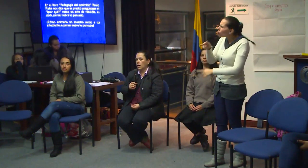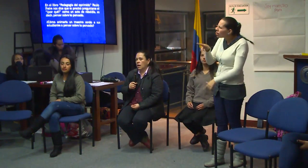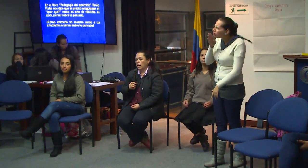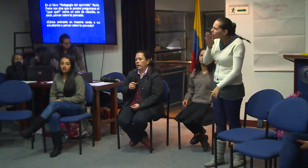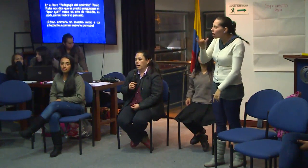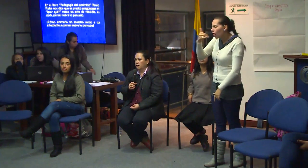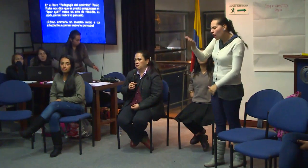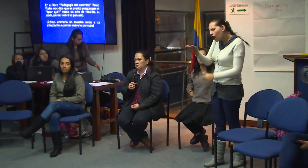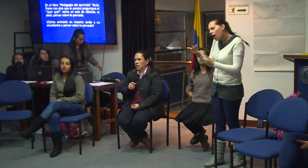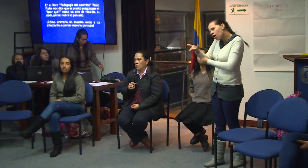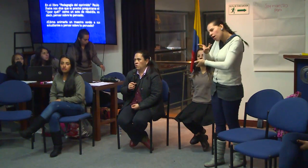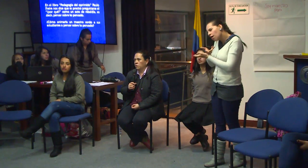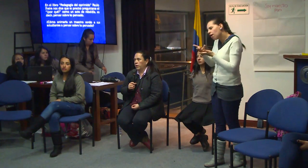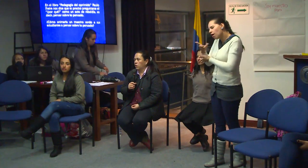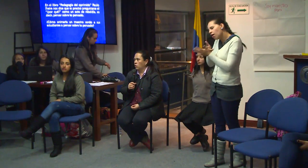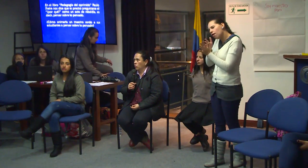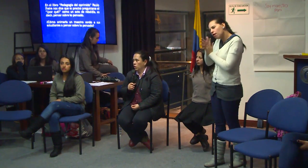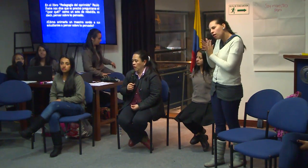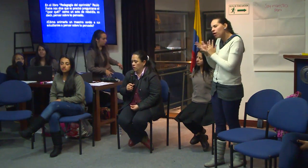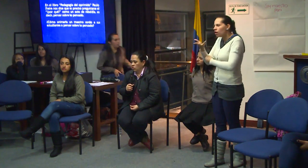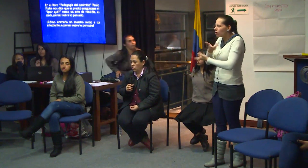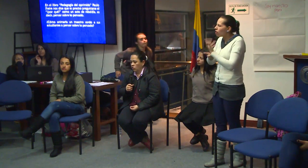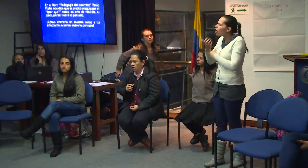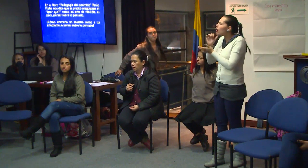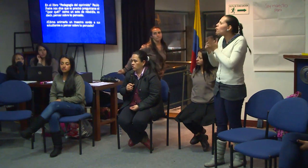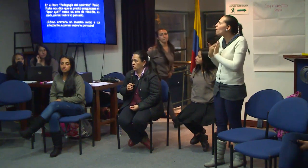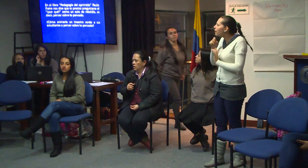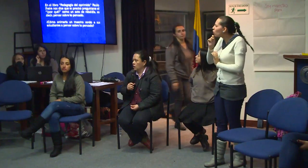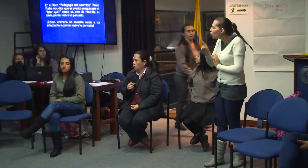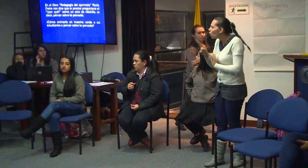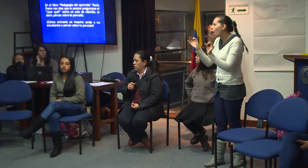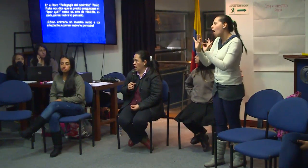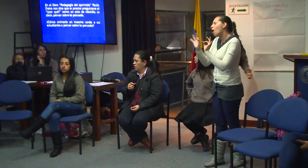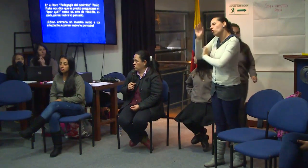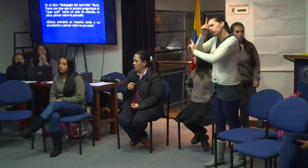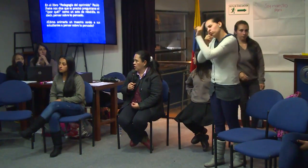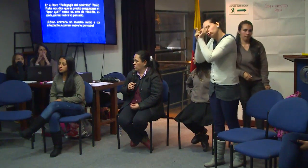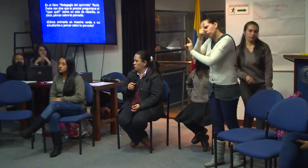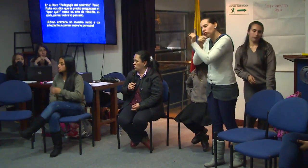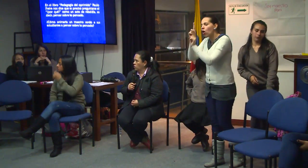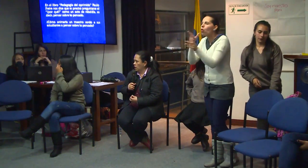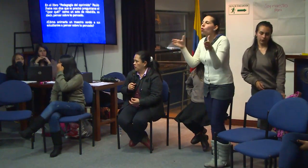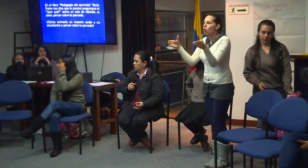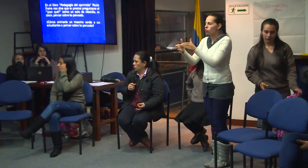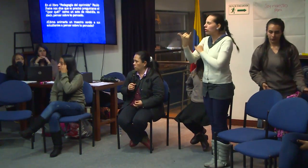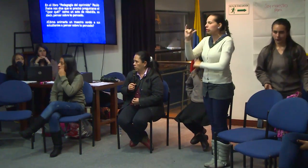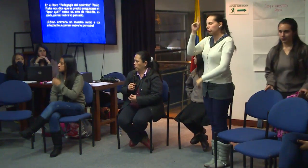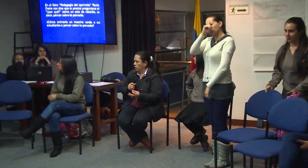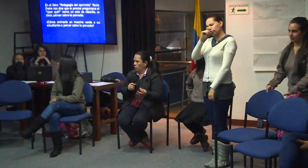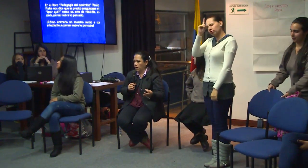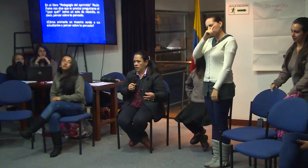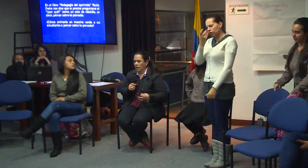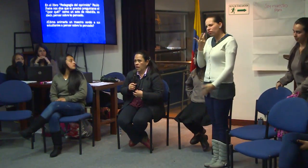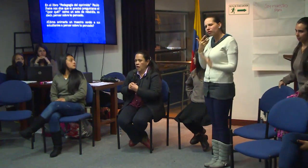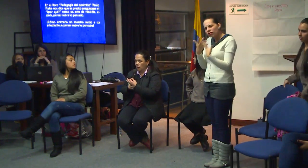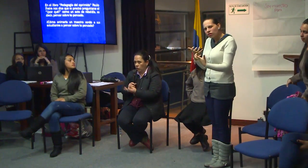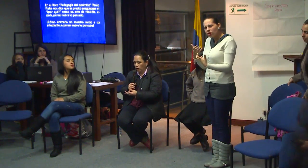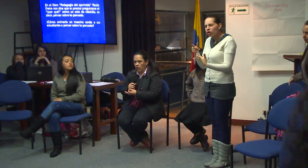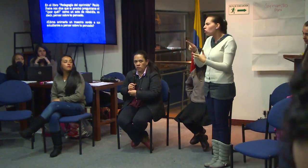algunas digamos, preguntas o reflexiones que el grupo se ha hecho y que queremos sobre eso poder